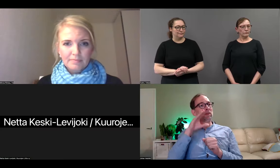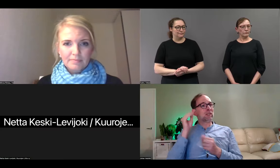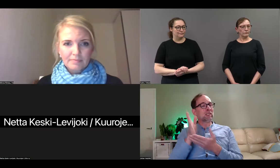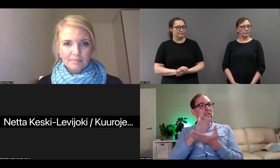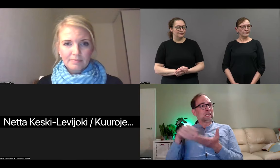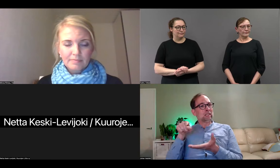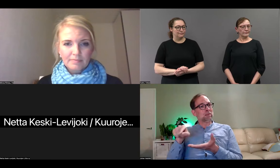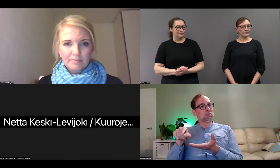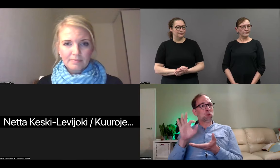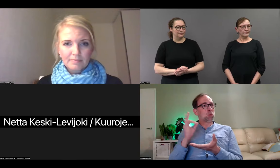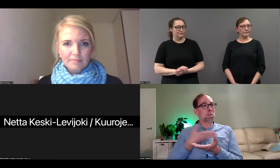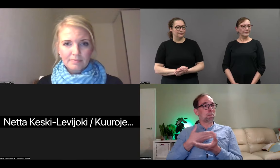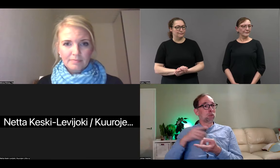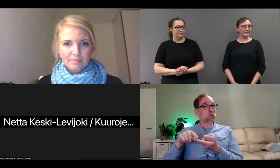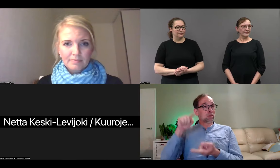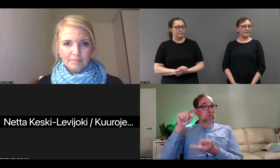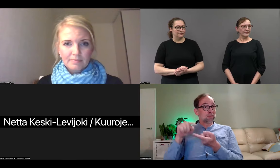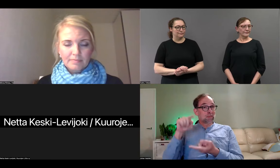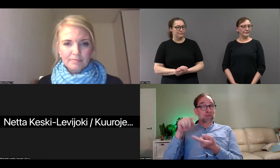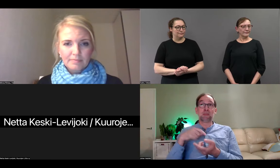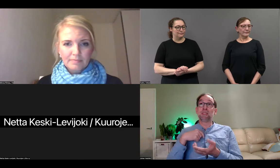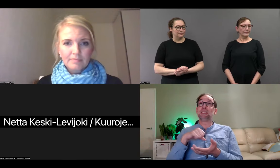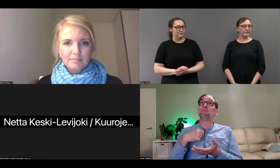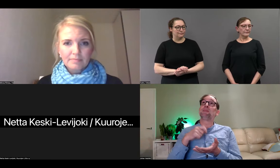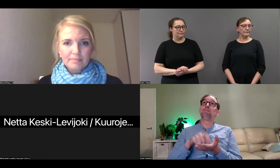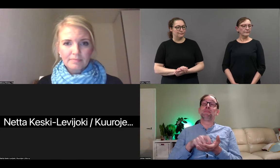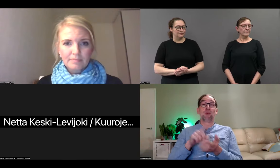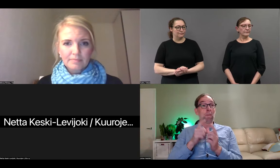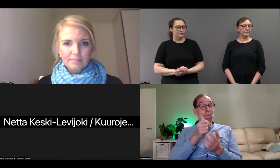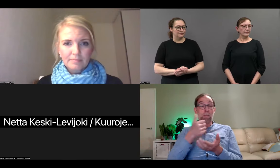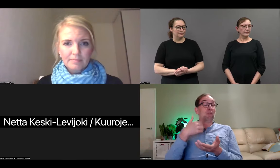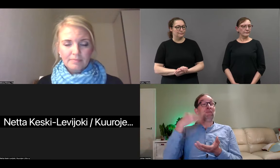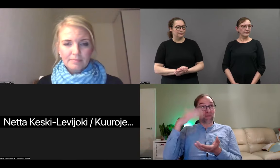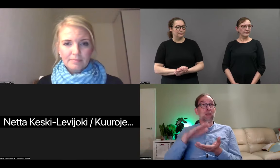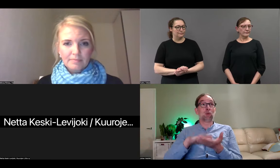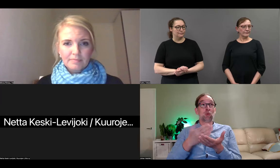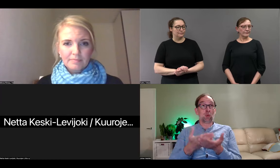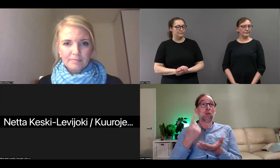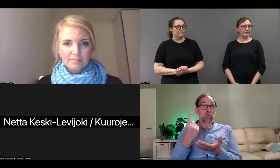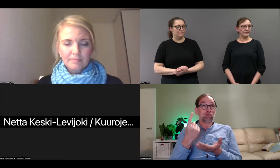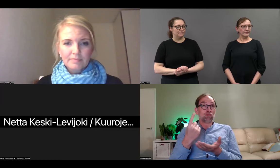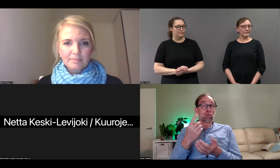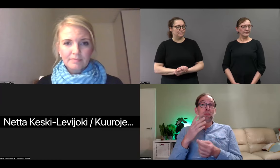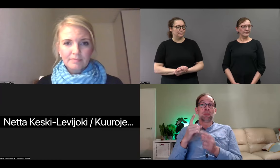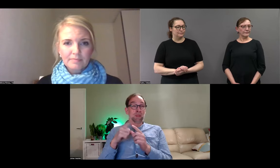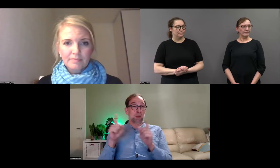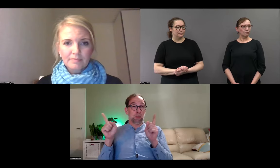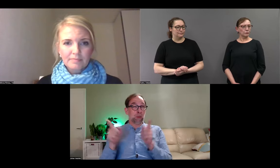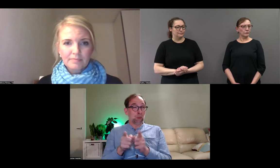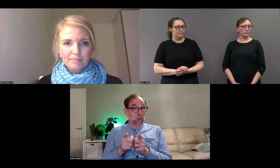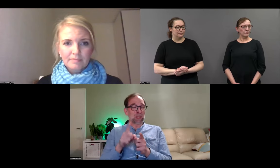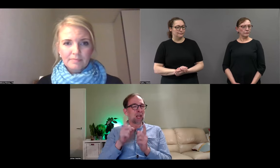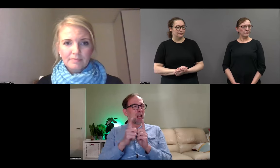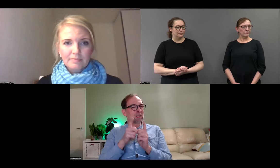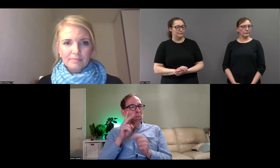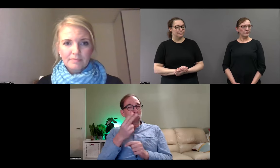49. Men om man funderar sen på finlandssvenska sidan, så hur många timmar syns det där? Jag vet att det